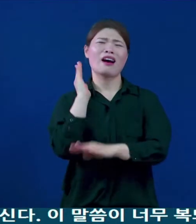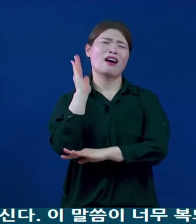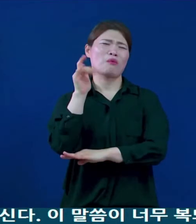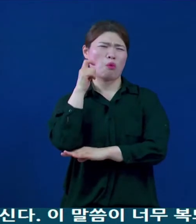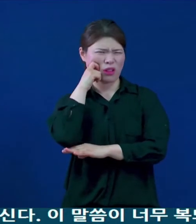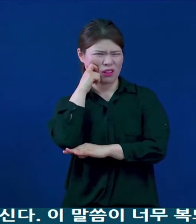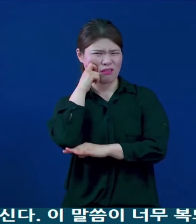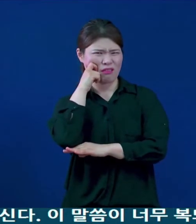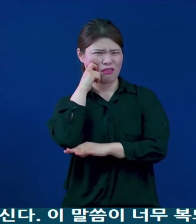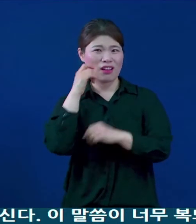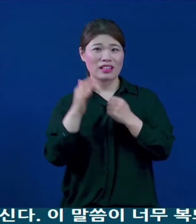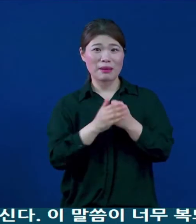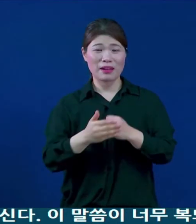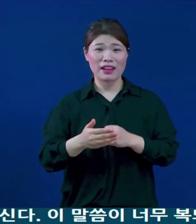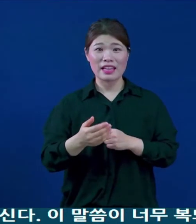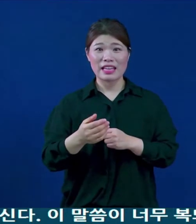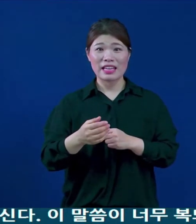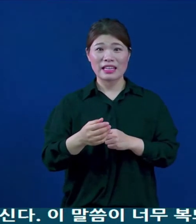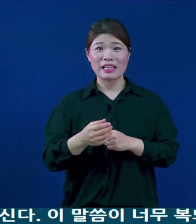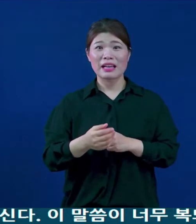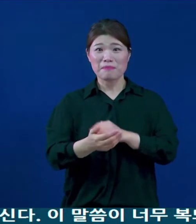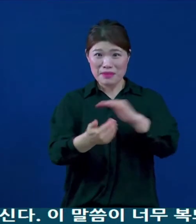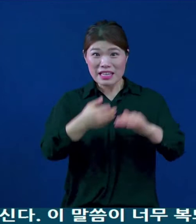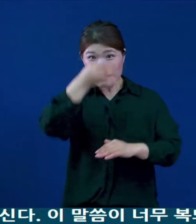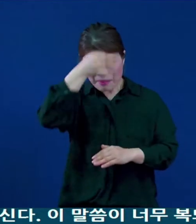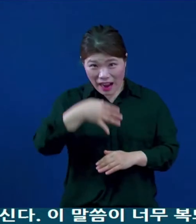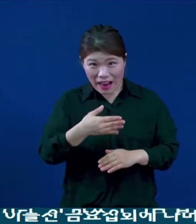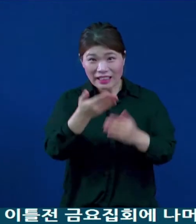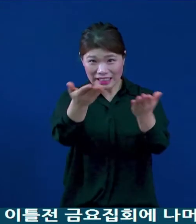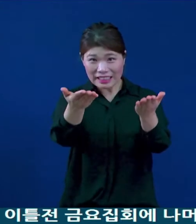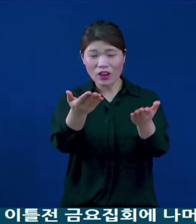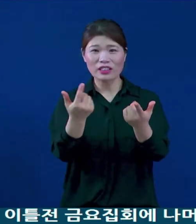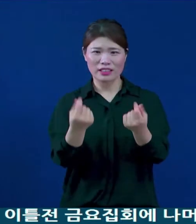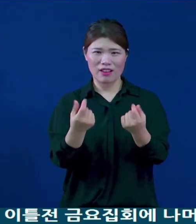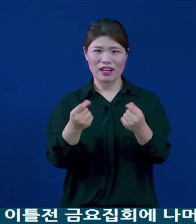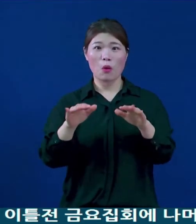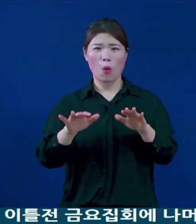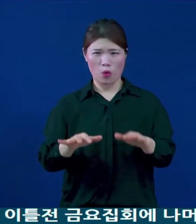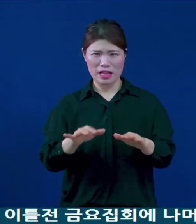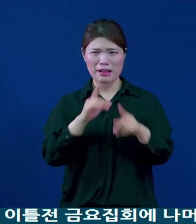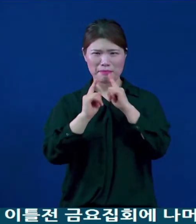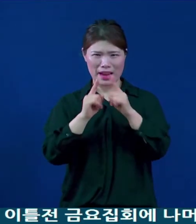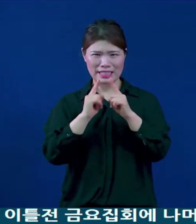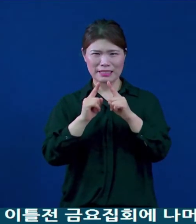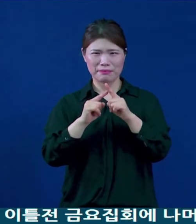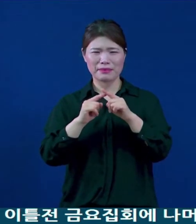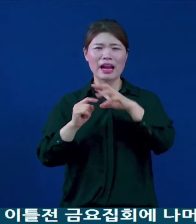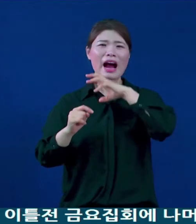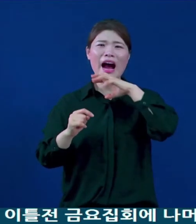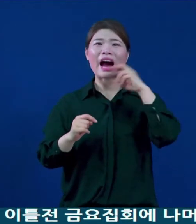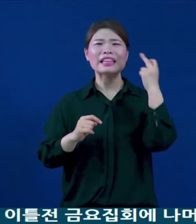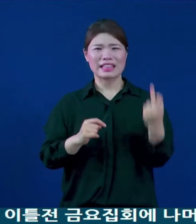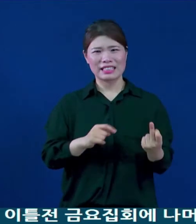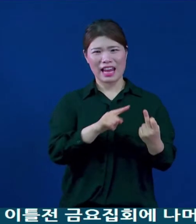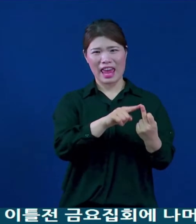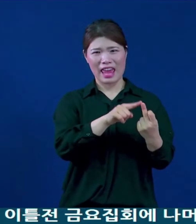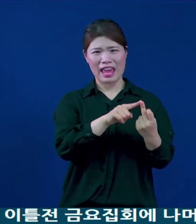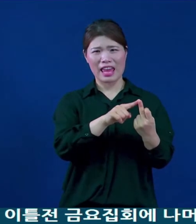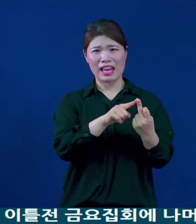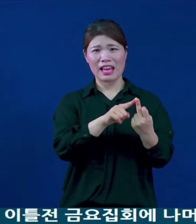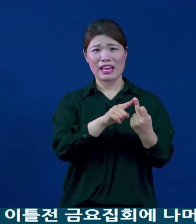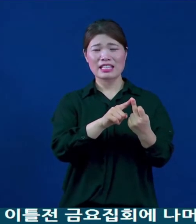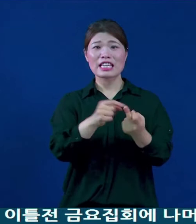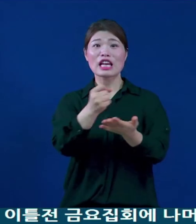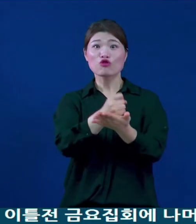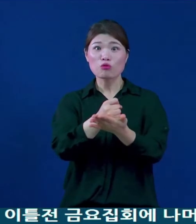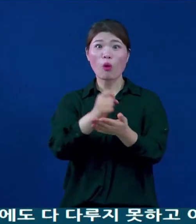금요일날 양해드린 대로 안드레 사도에 관한 말씀은 오늘로 옮겨졌습니다. 주보가 이미 찍혀져 있어서